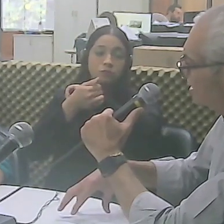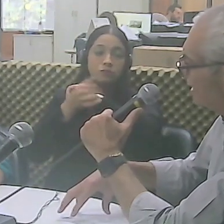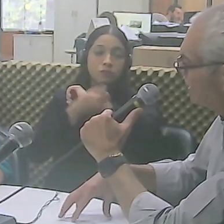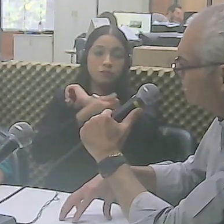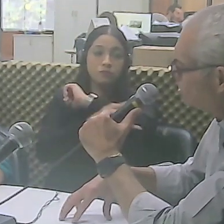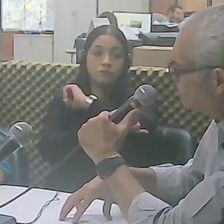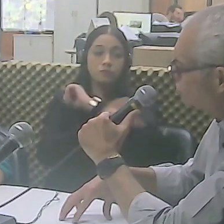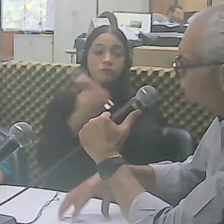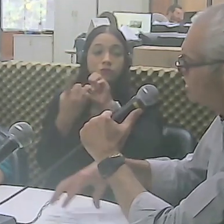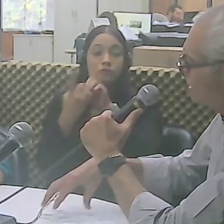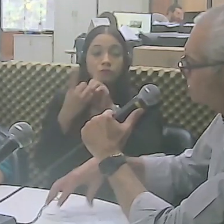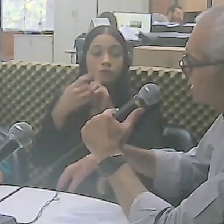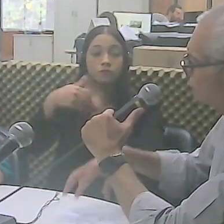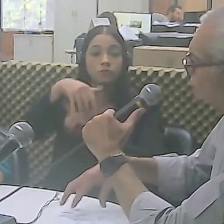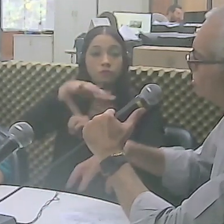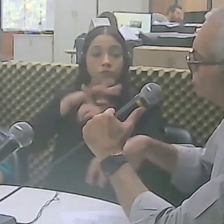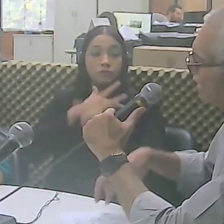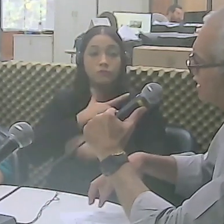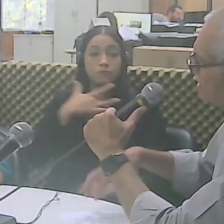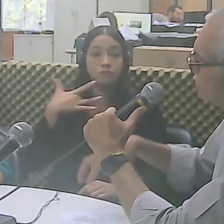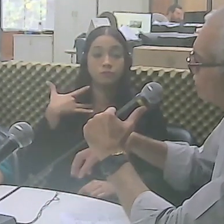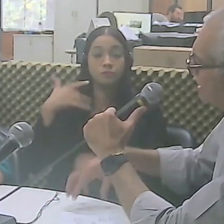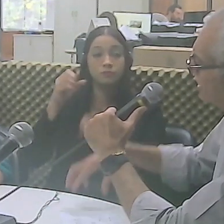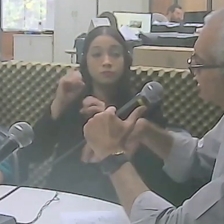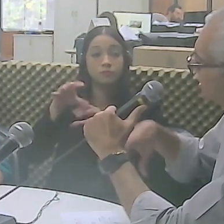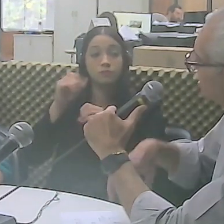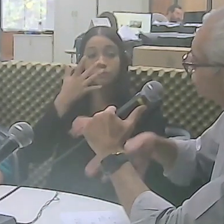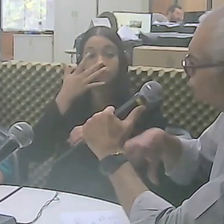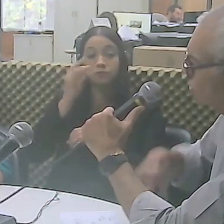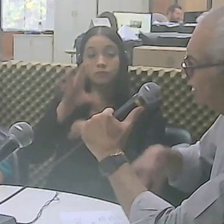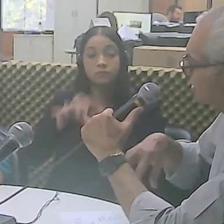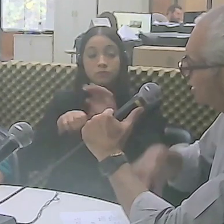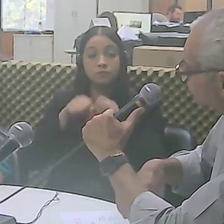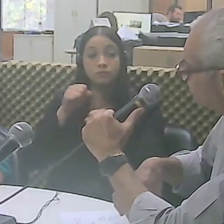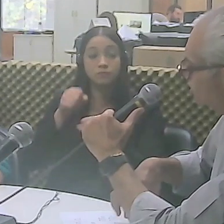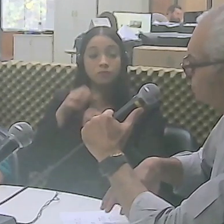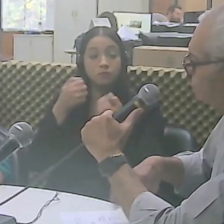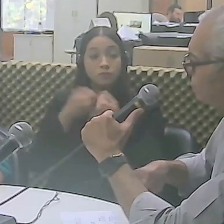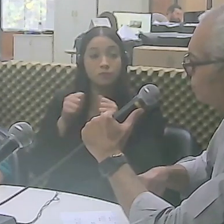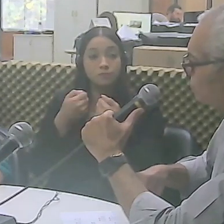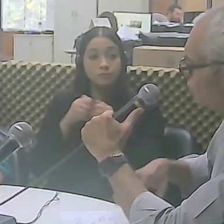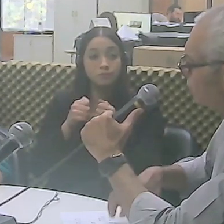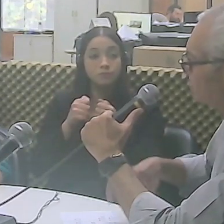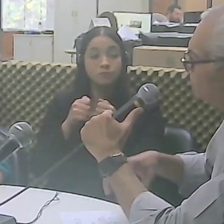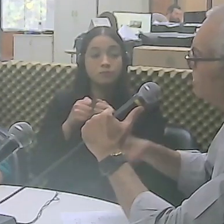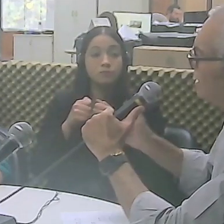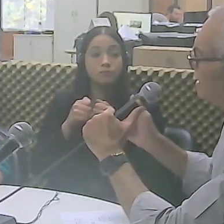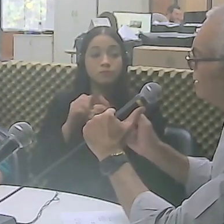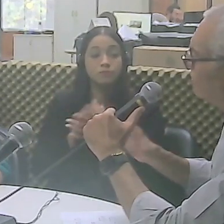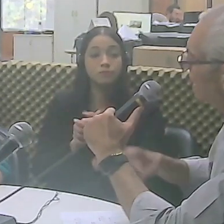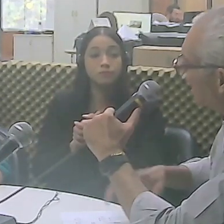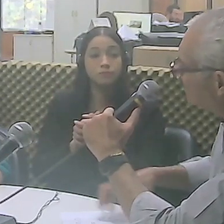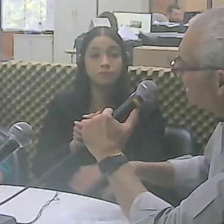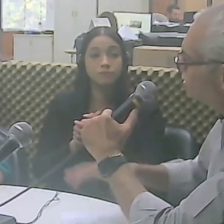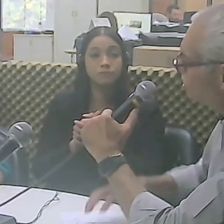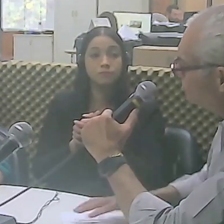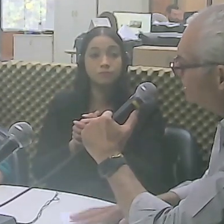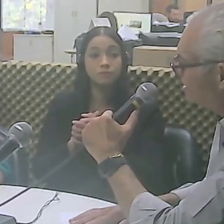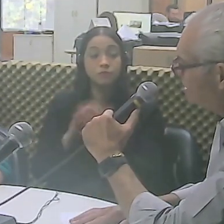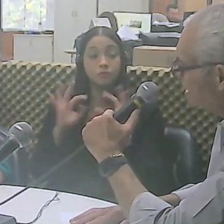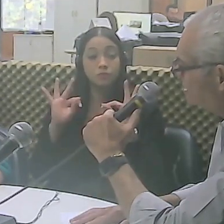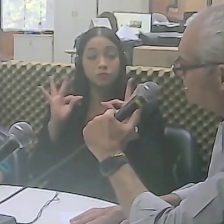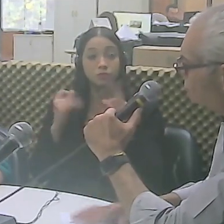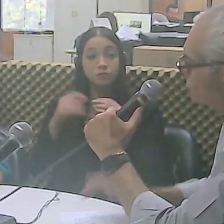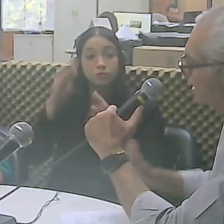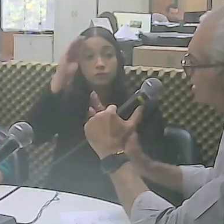de atendimento social de saúde, educação, coleta de lixo, transporte público. Então, atendido a